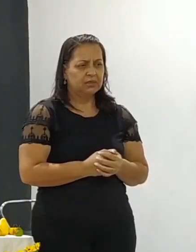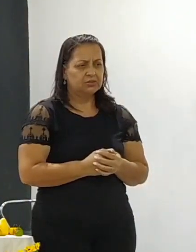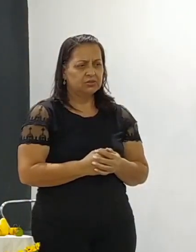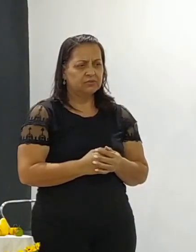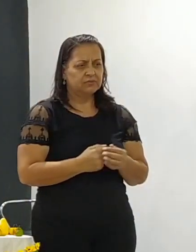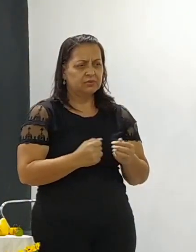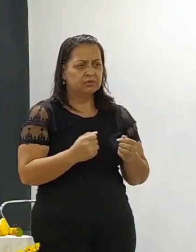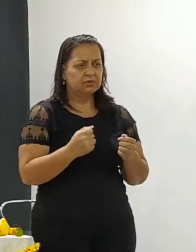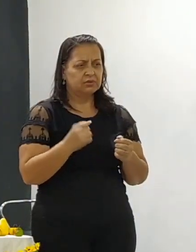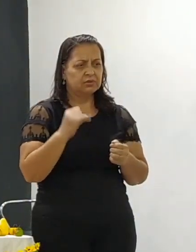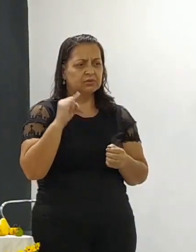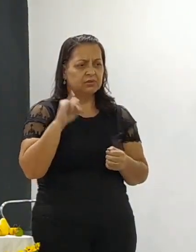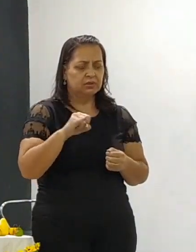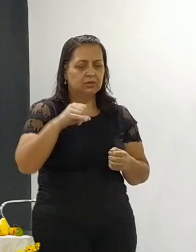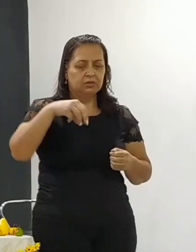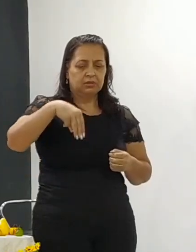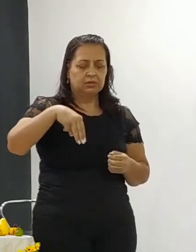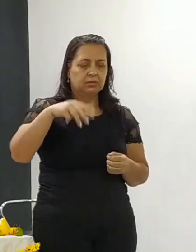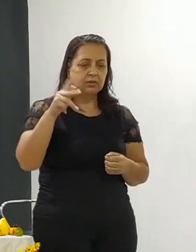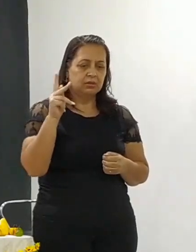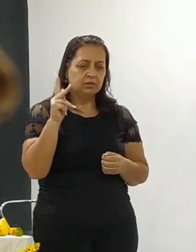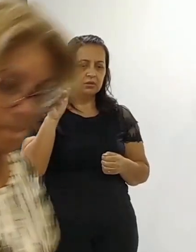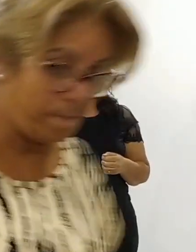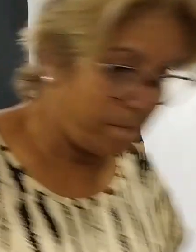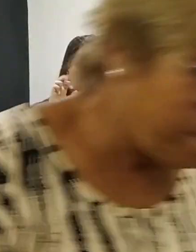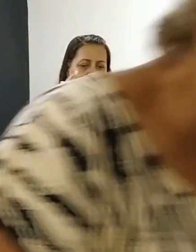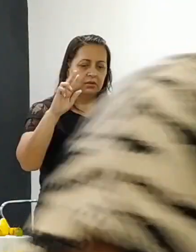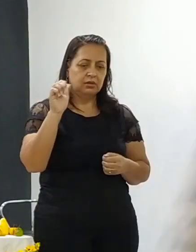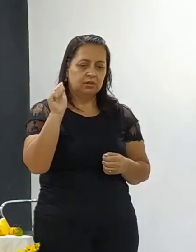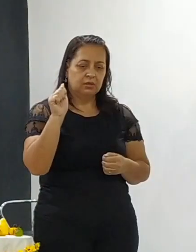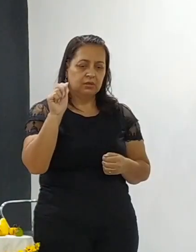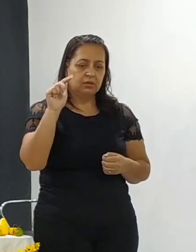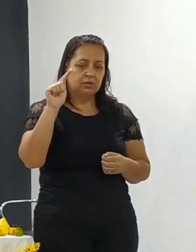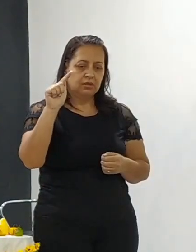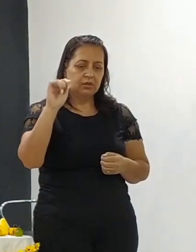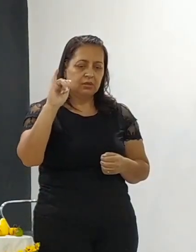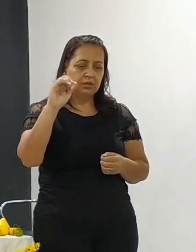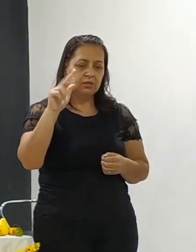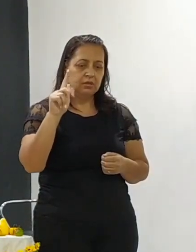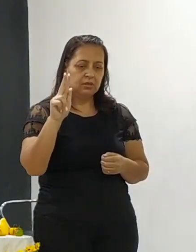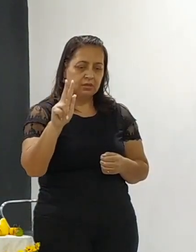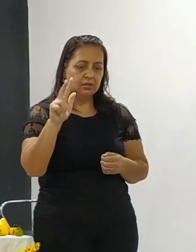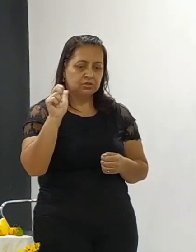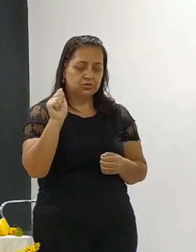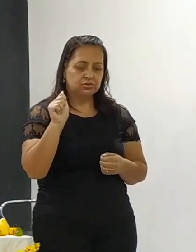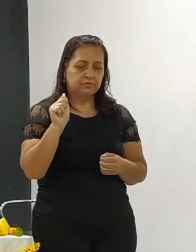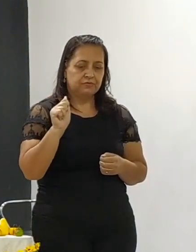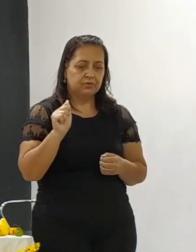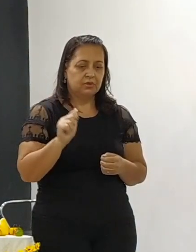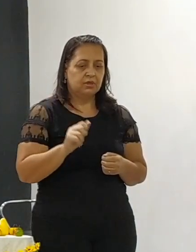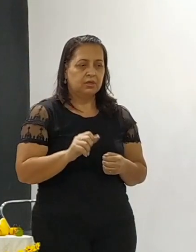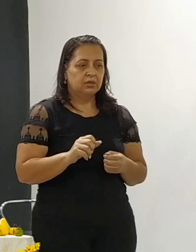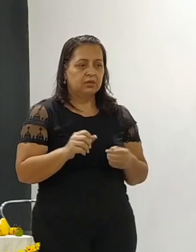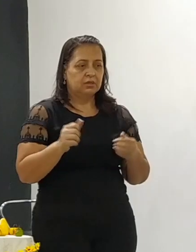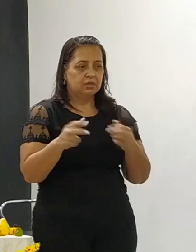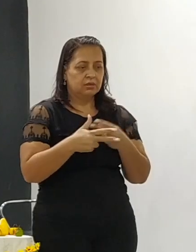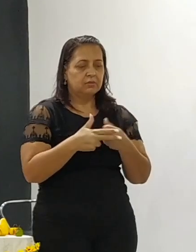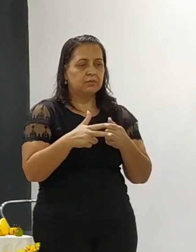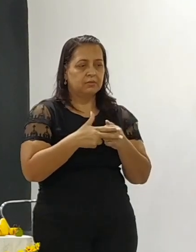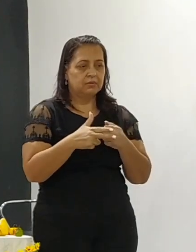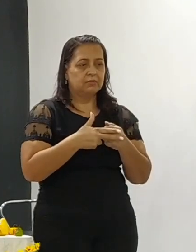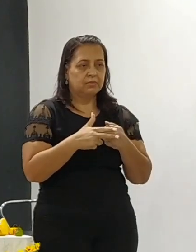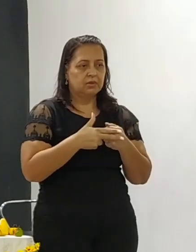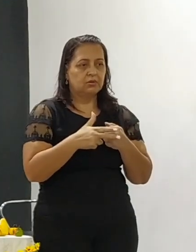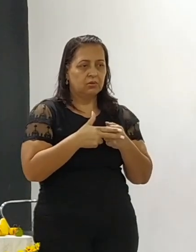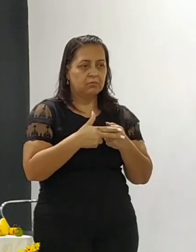O que quer dizer isso? O que é um verbo imperativo? É uma ordem, né? Então essa tarefa, ela é imperativa, ela